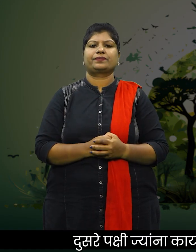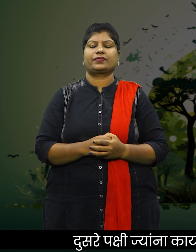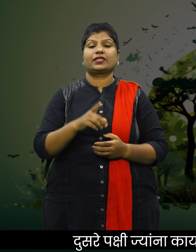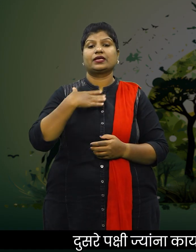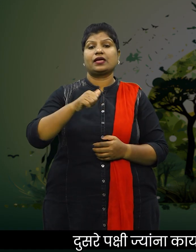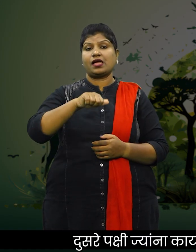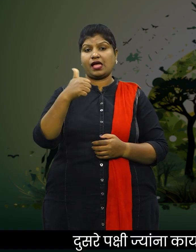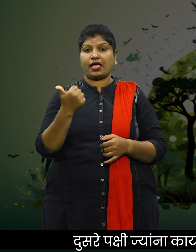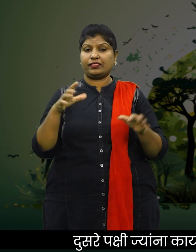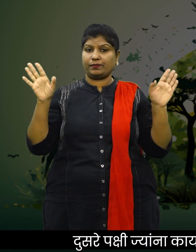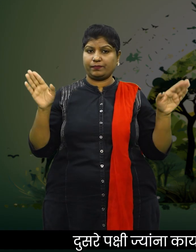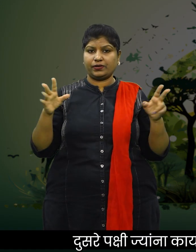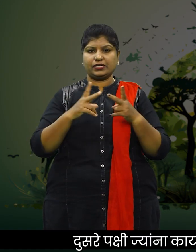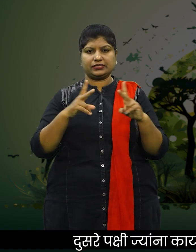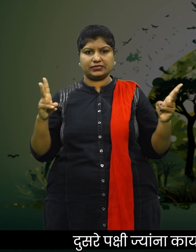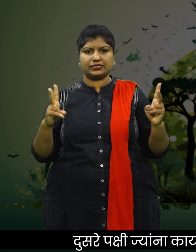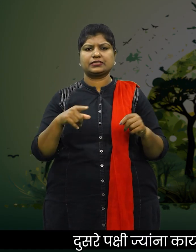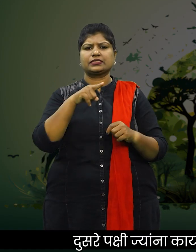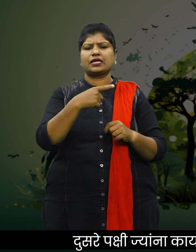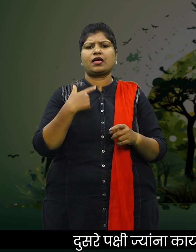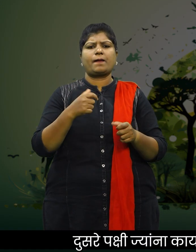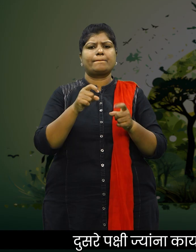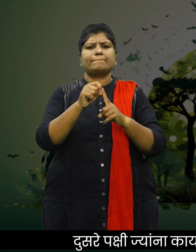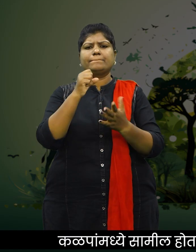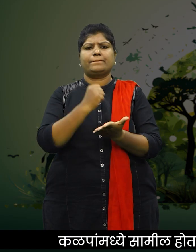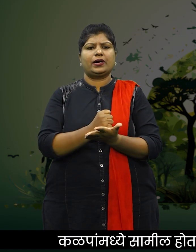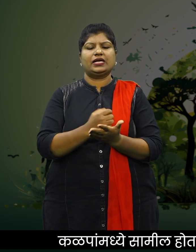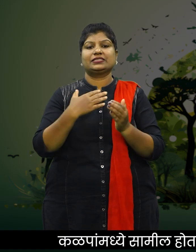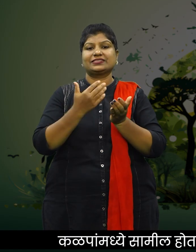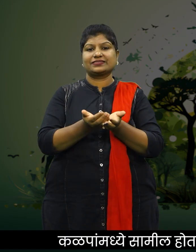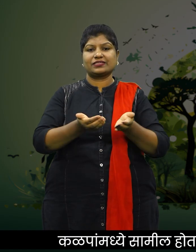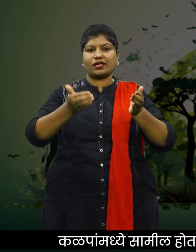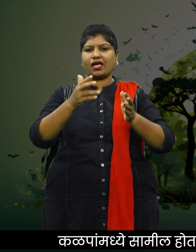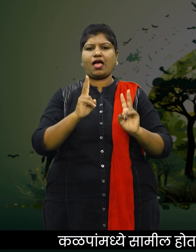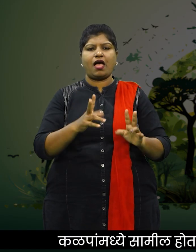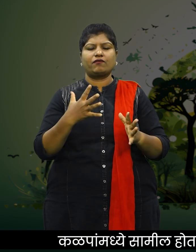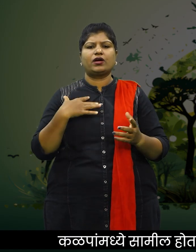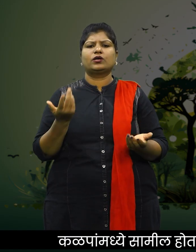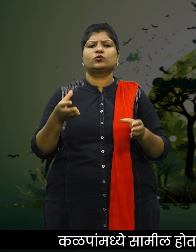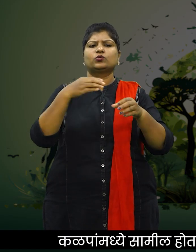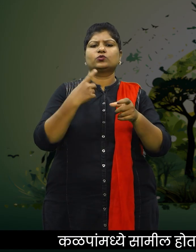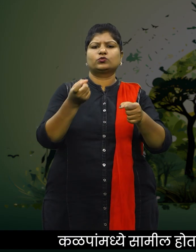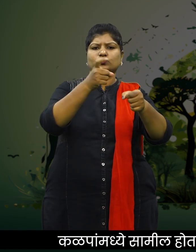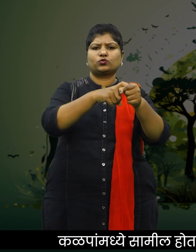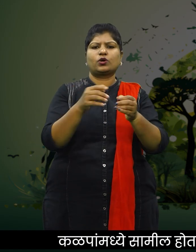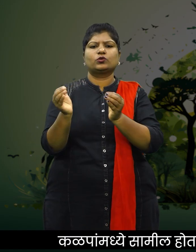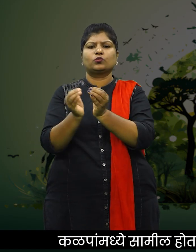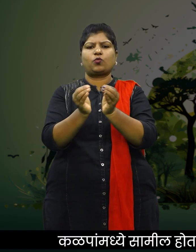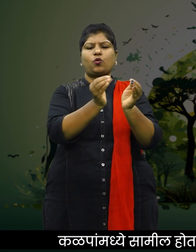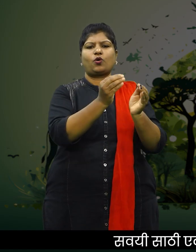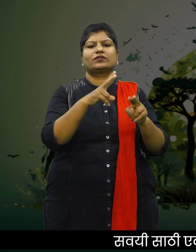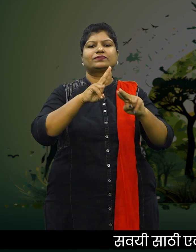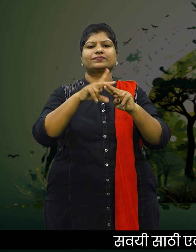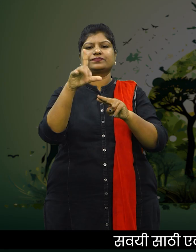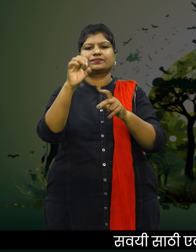दुसरे पक्षी ज्यांना कायमस्वरूपी घर नसतात आणि ते लहान कळपांमध्ये सामील होतात आणि अन्न आणि निवारा घरटे